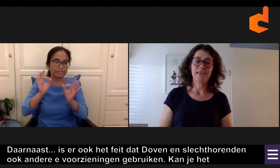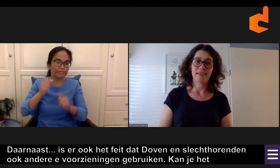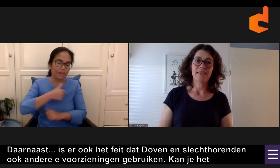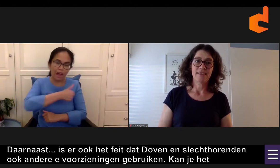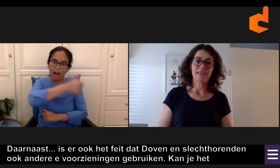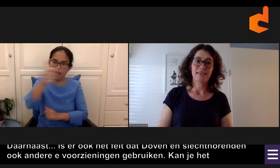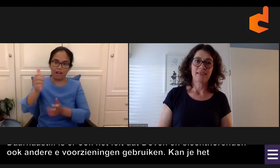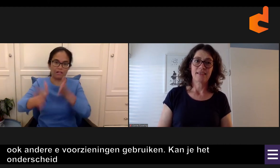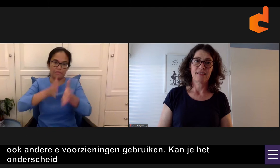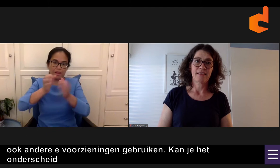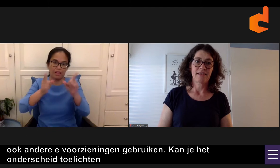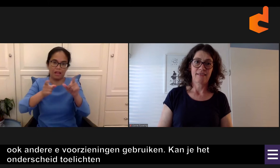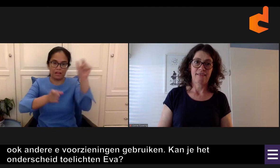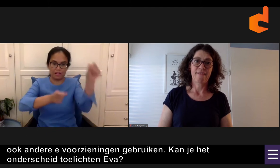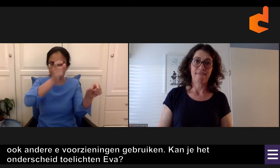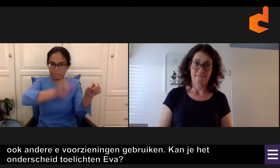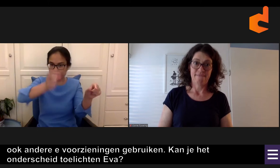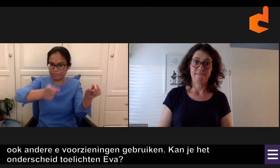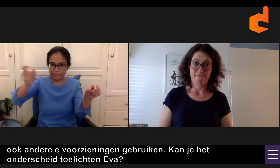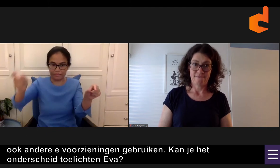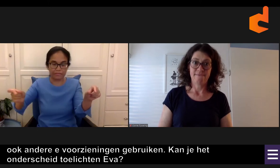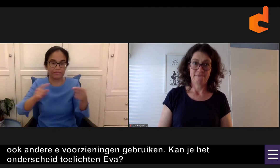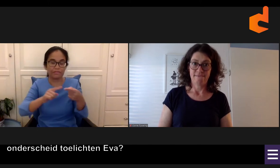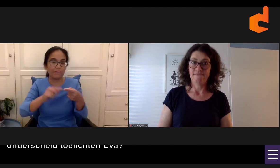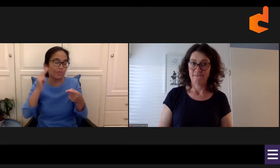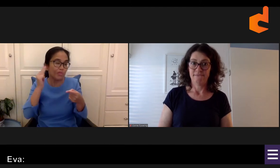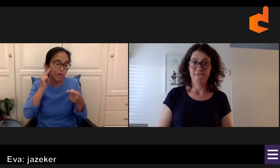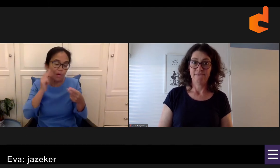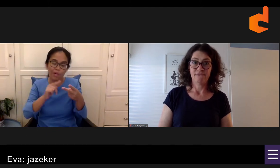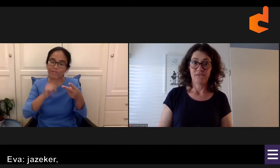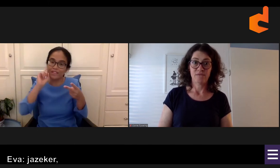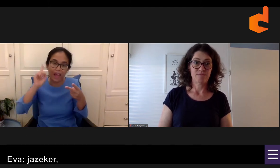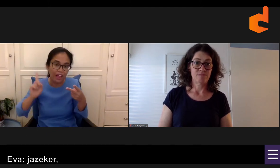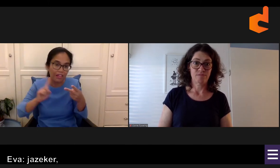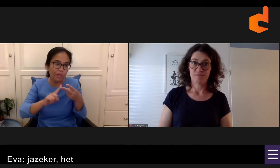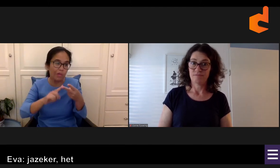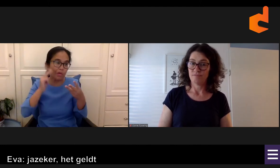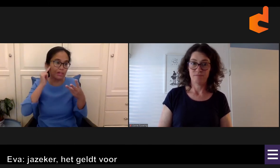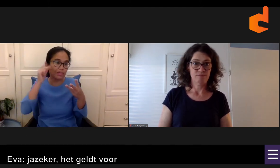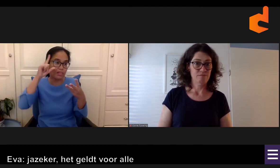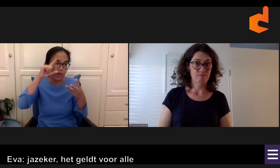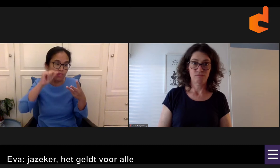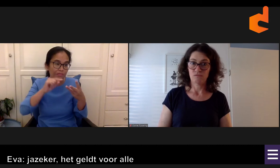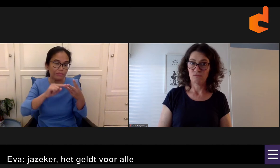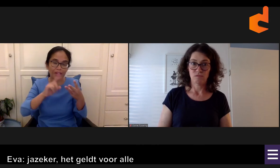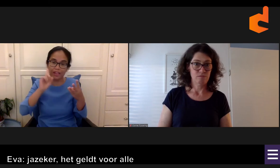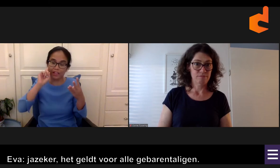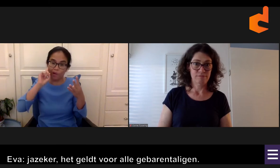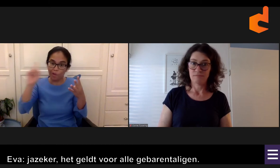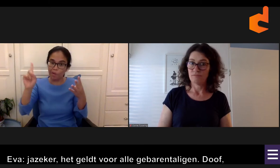Jazeker. Het wetvoorstel voor de erkenning van EGT gaat dus geldt voor alle gebarentaligen, dus doven, slechthorende,